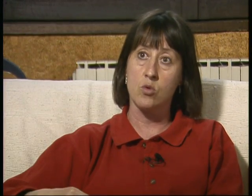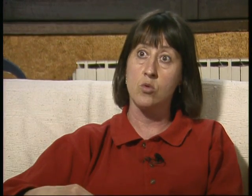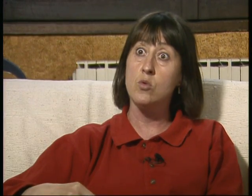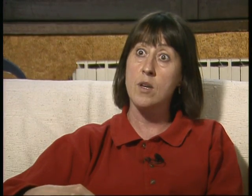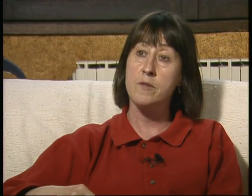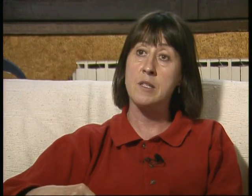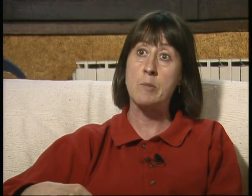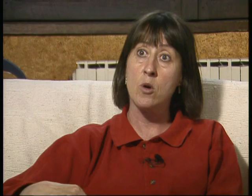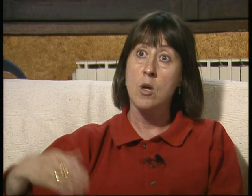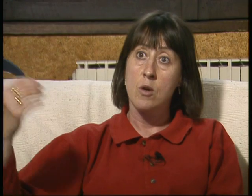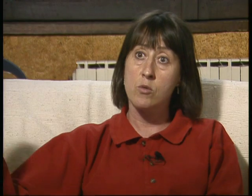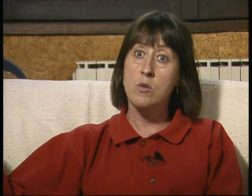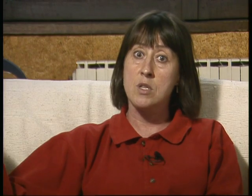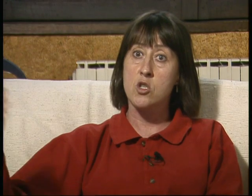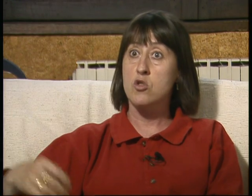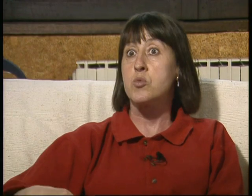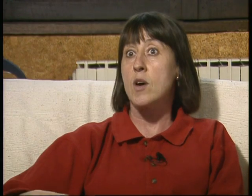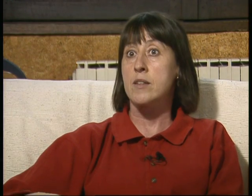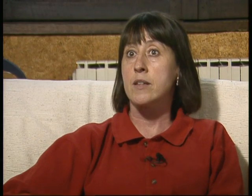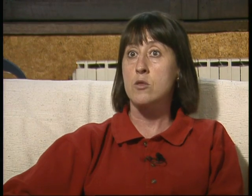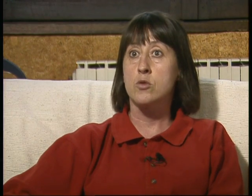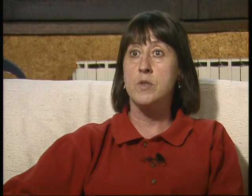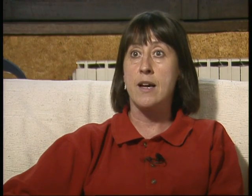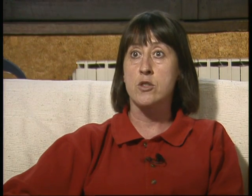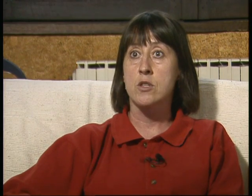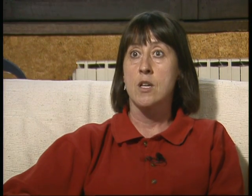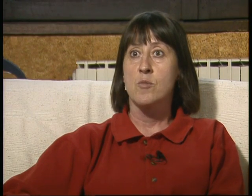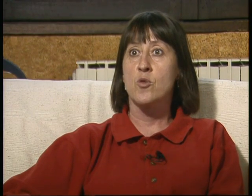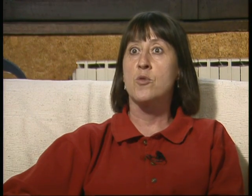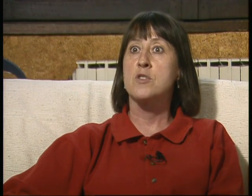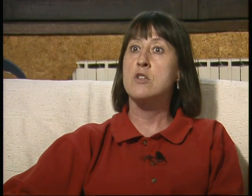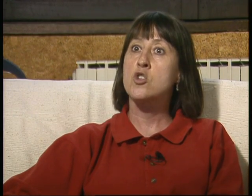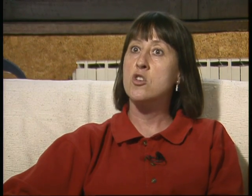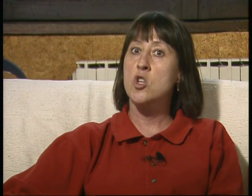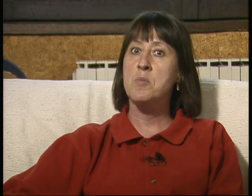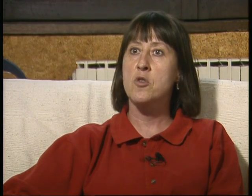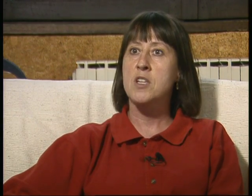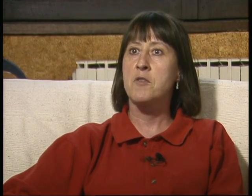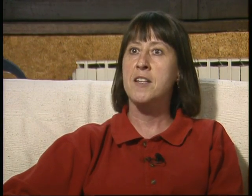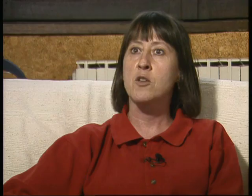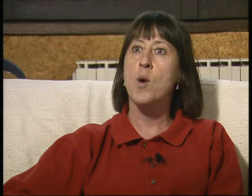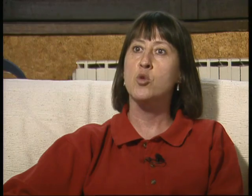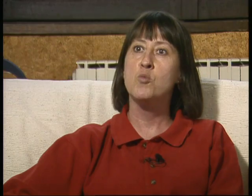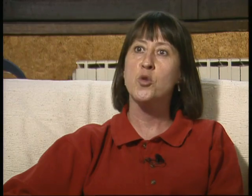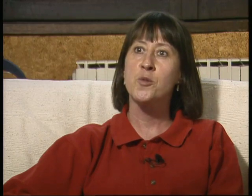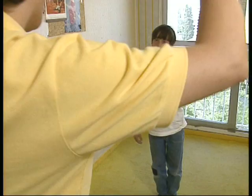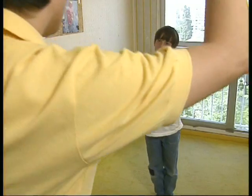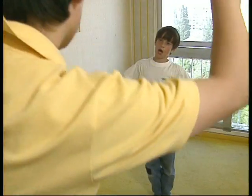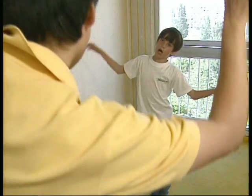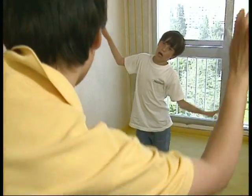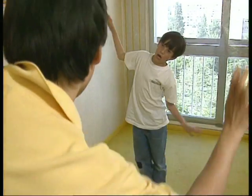intégration autour de nous. Hein, effectivement, on a eu cette chance de pouvoir l'intégrer dans notre village. Bon, c'est une chance et en même temps, ça devrait être un droit pour tout le